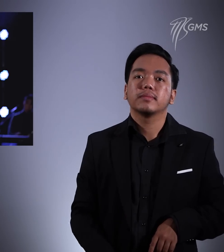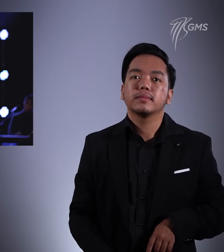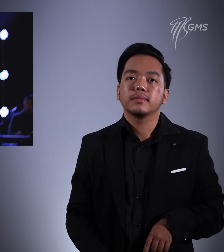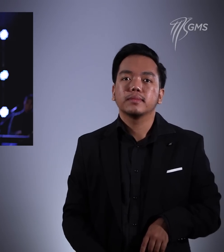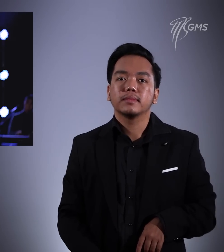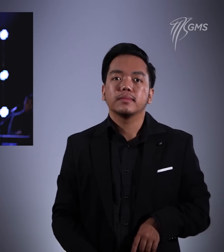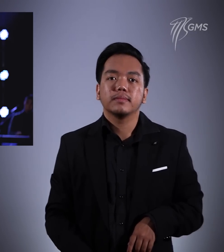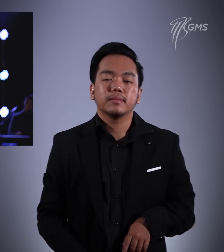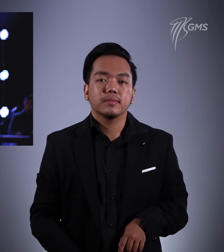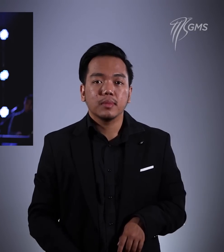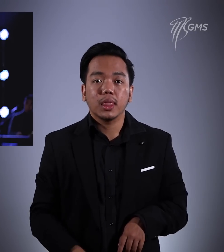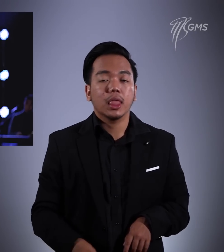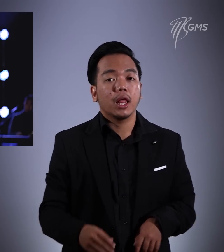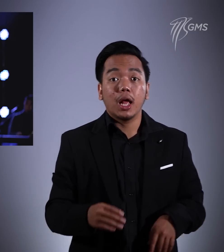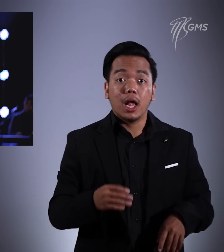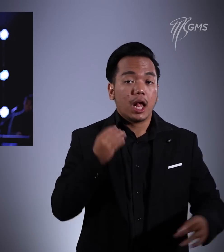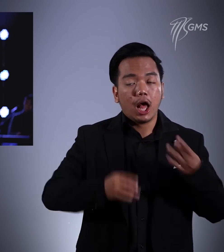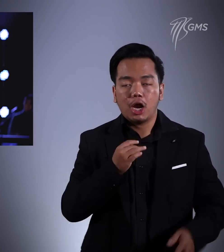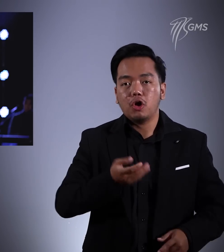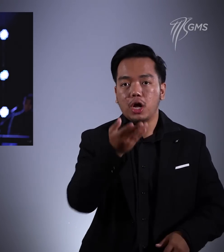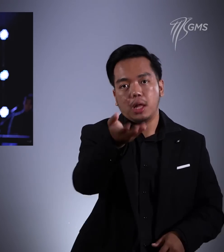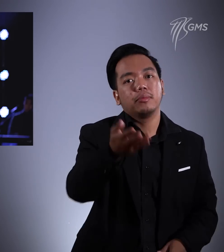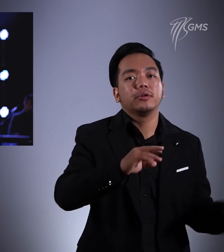apalagi, menolehlah ke belakang, diizinkan.